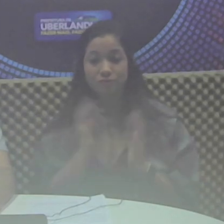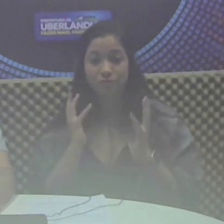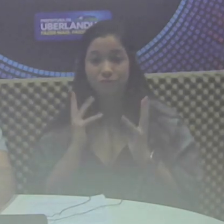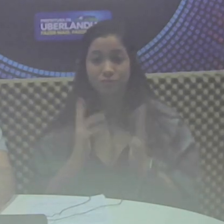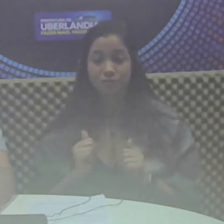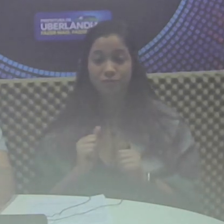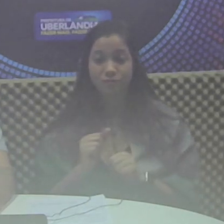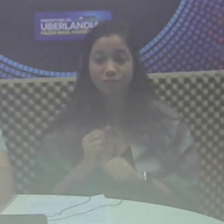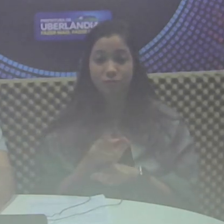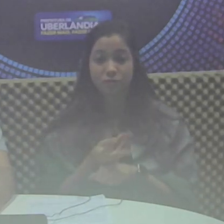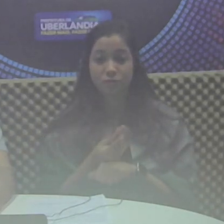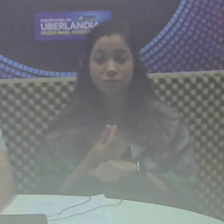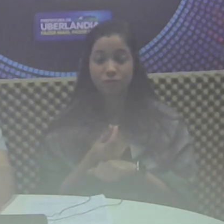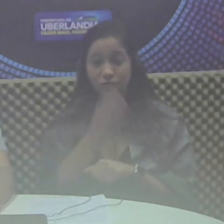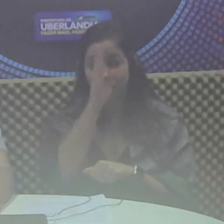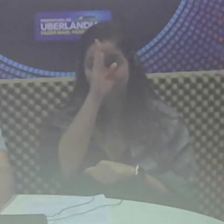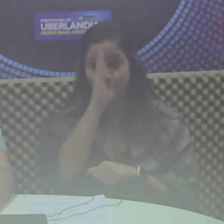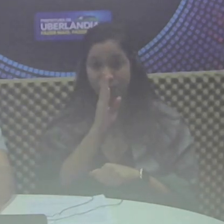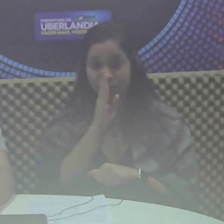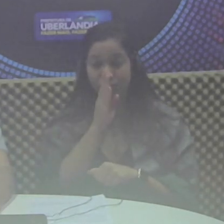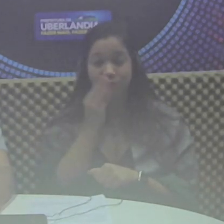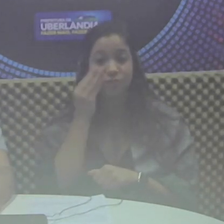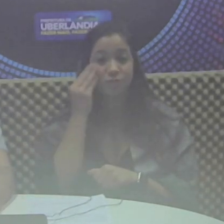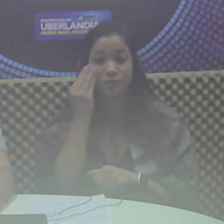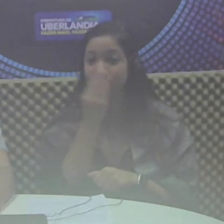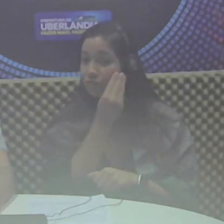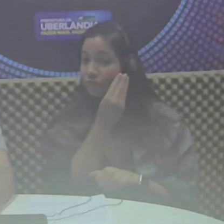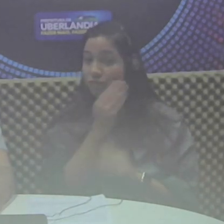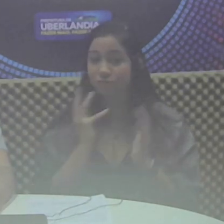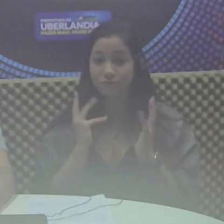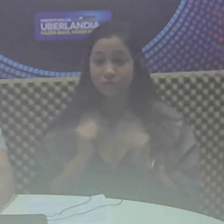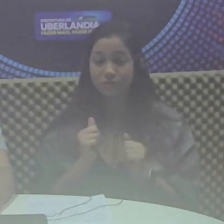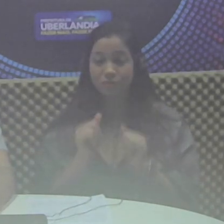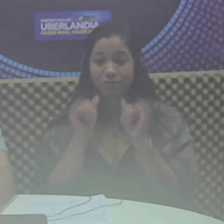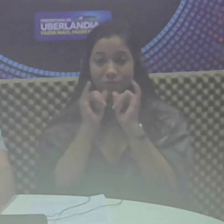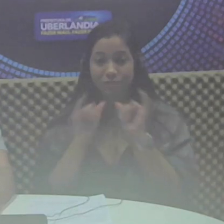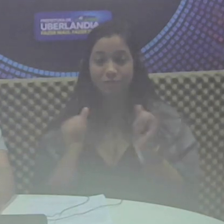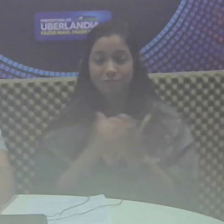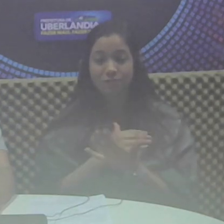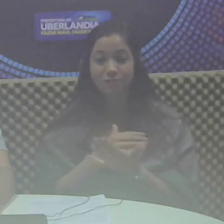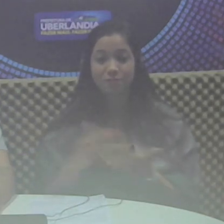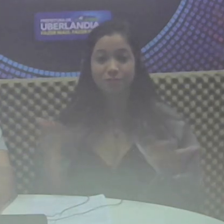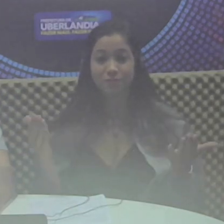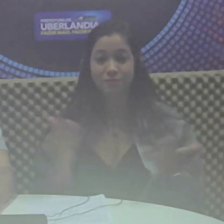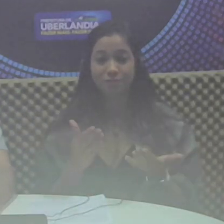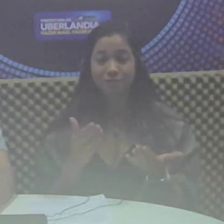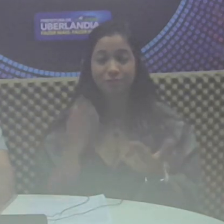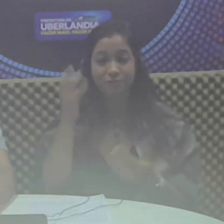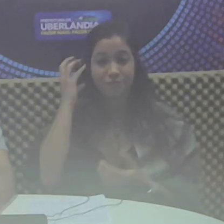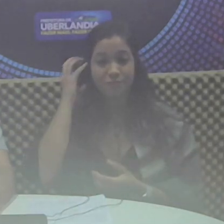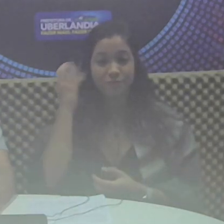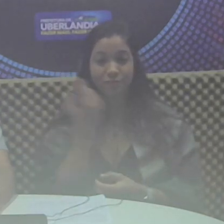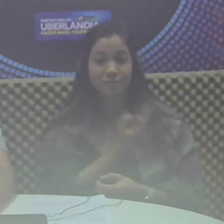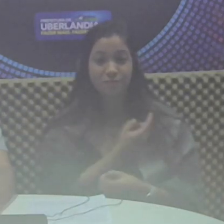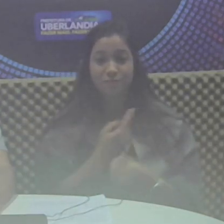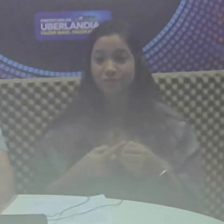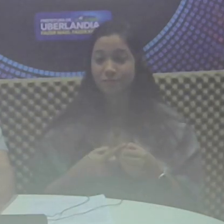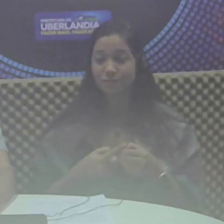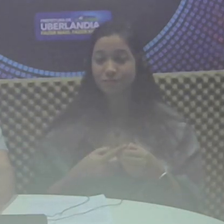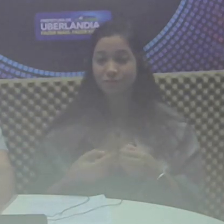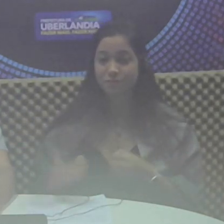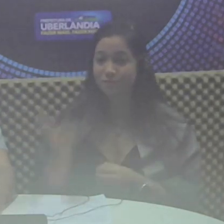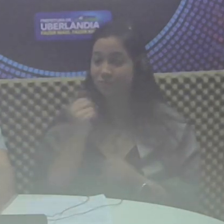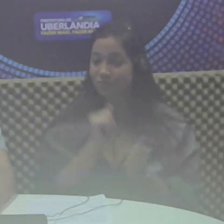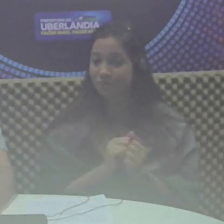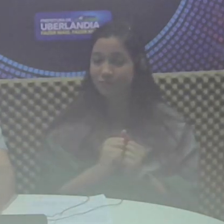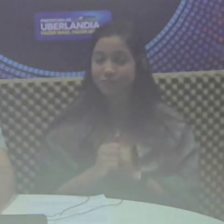qualificação gratuita sobre indústria de cosméticos e saneantes. Essas e outras notícias a partir de agora na Rádio Nossa Cidade.